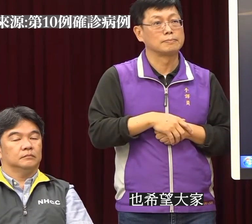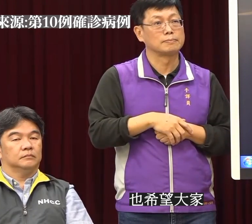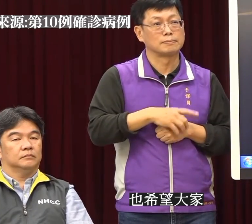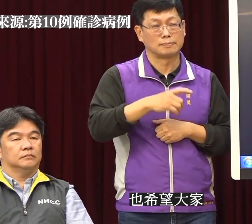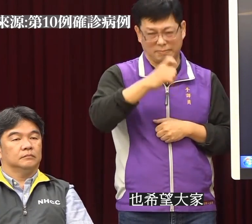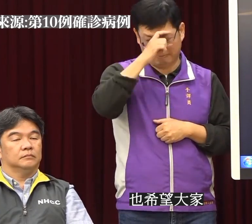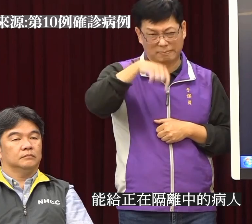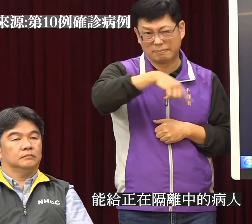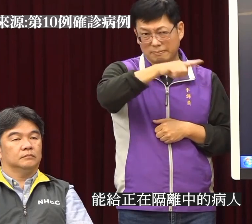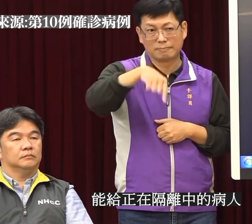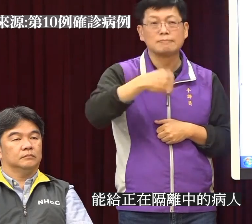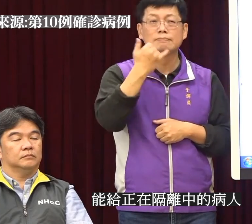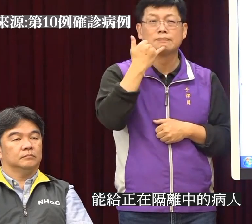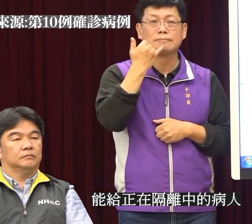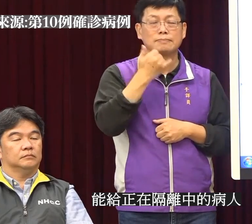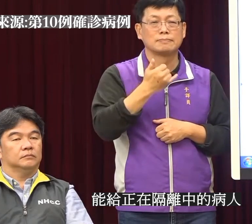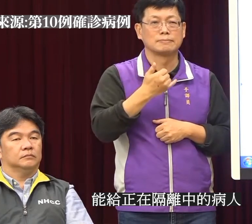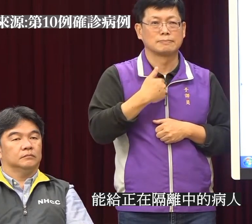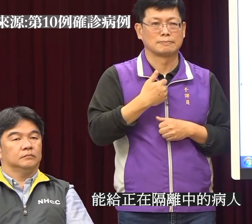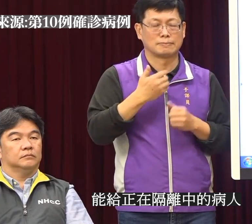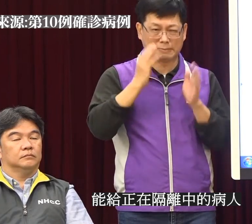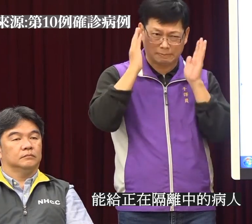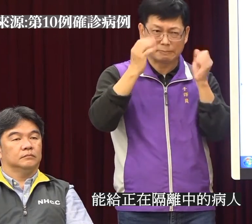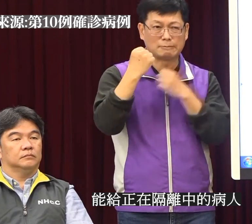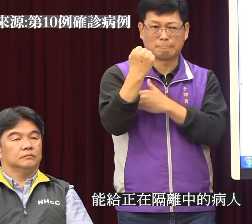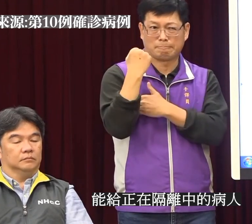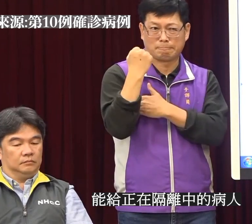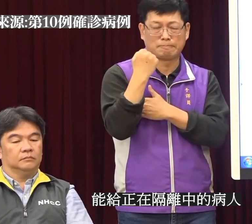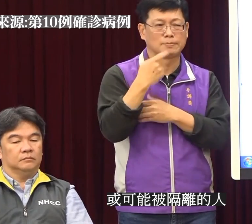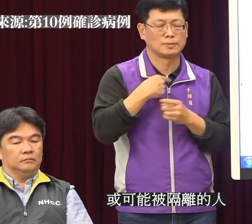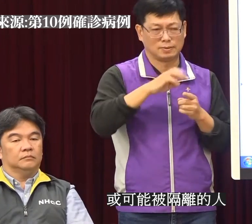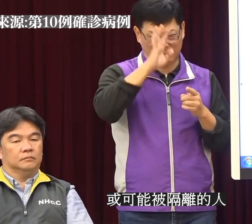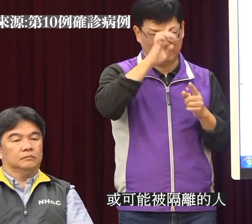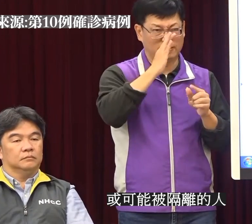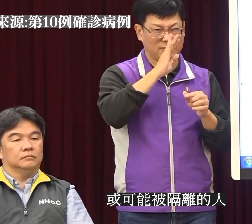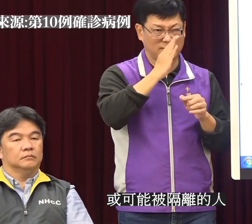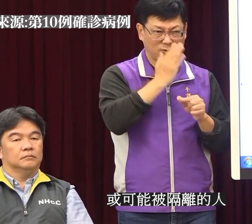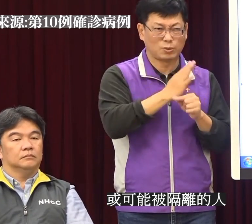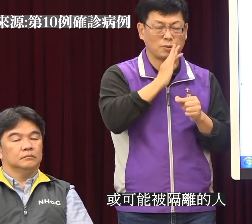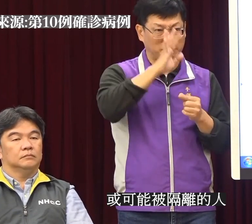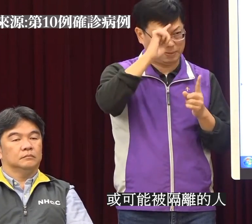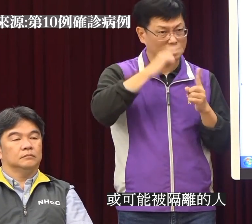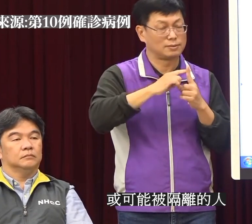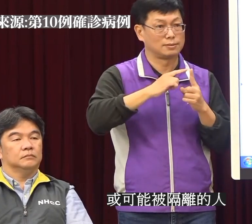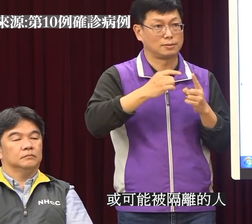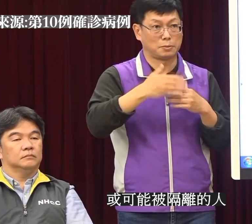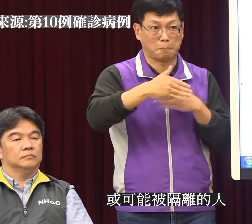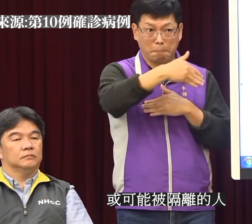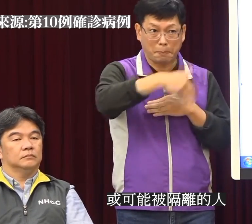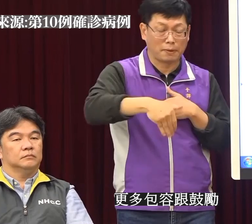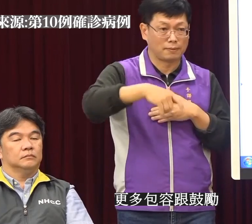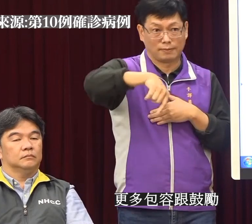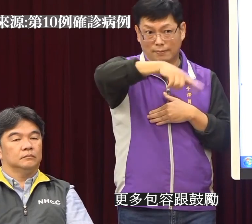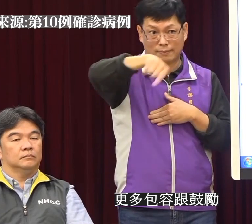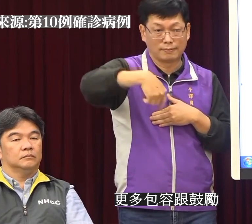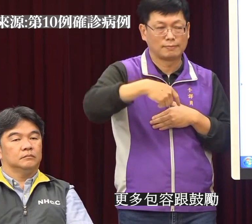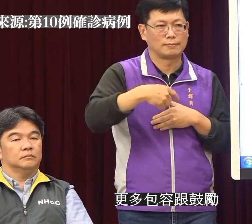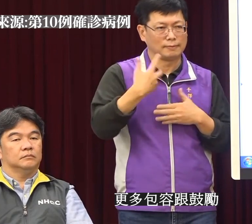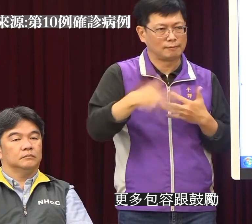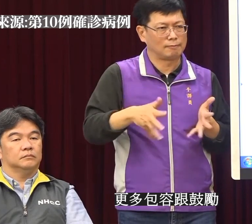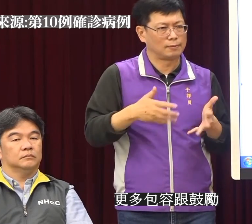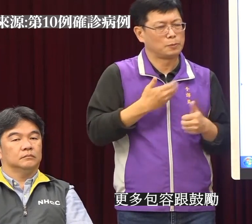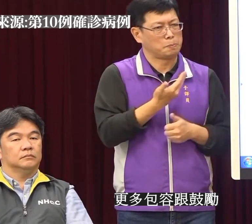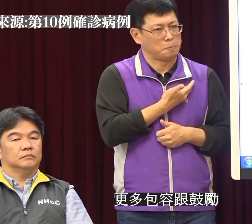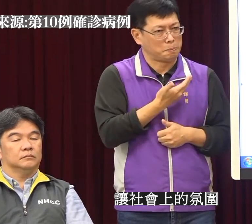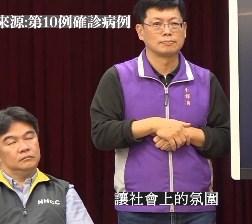希望大家能给正在隔离中的病人或可能被隔离的人更多的